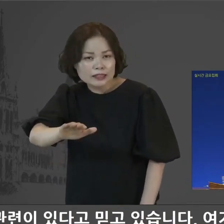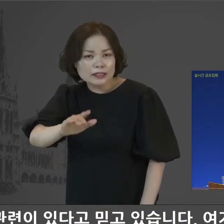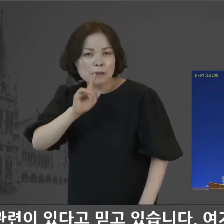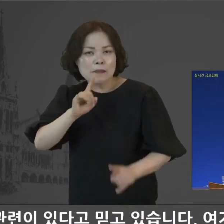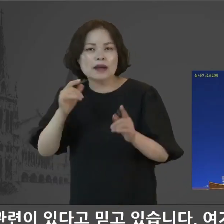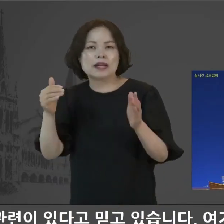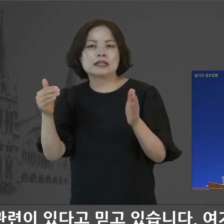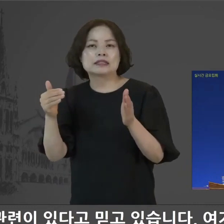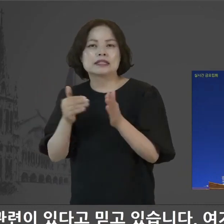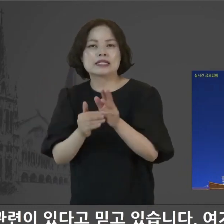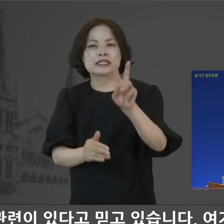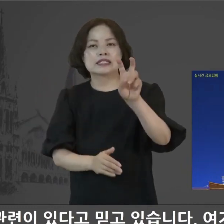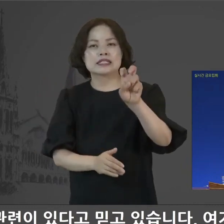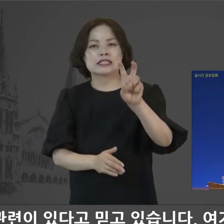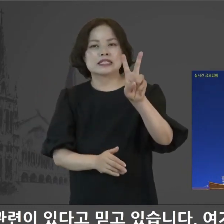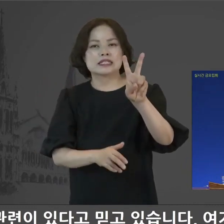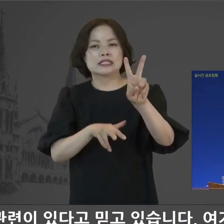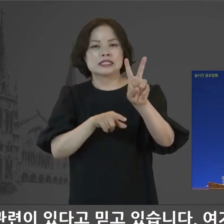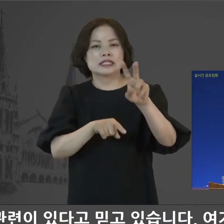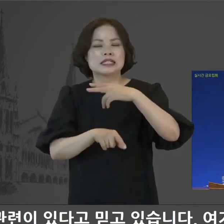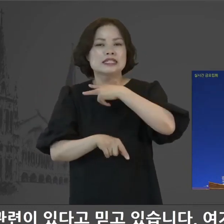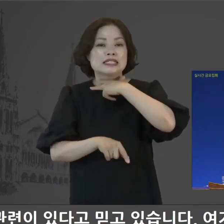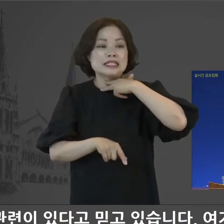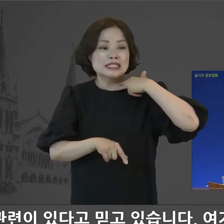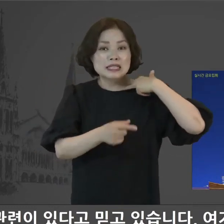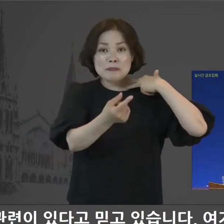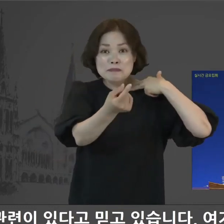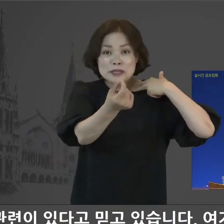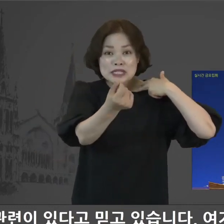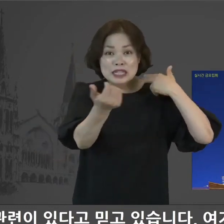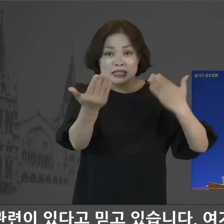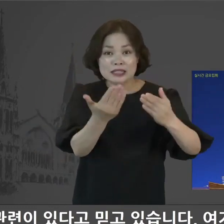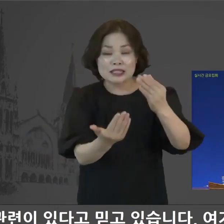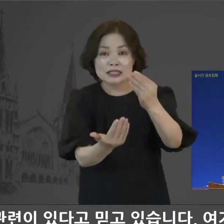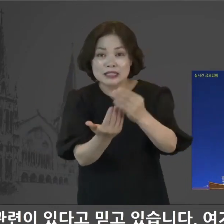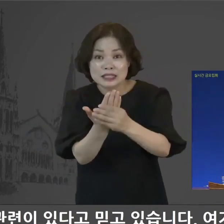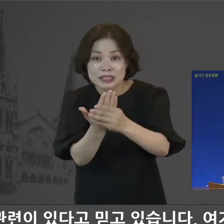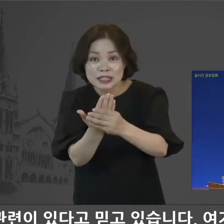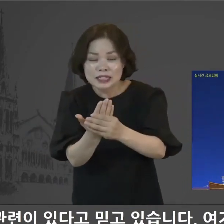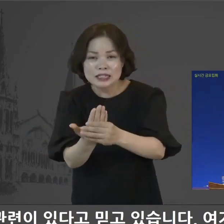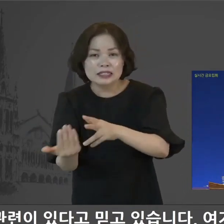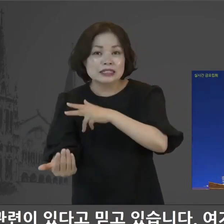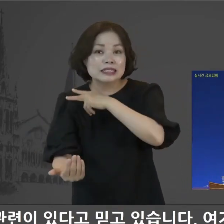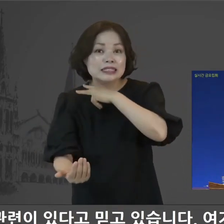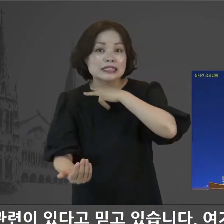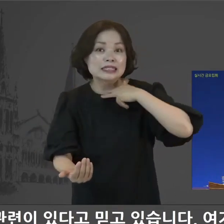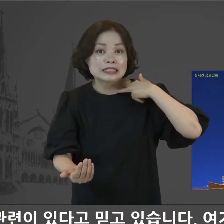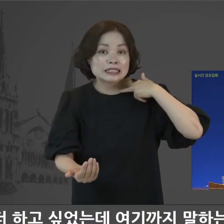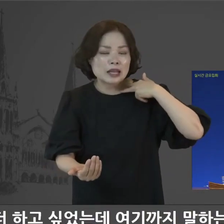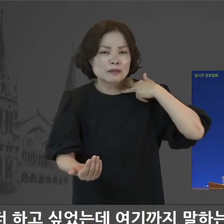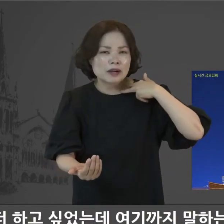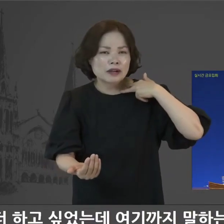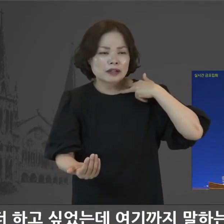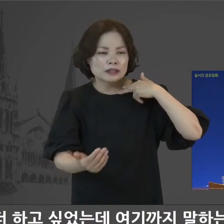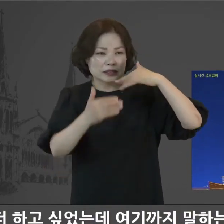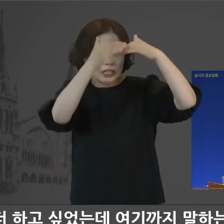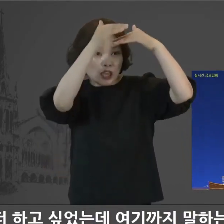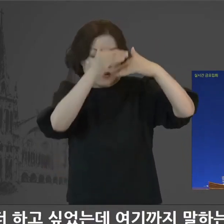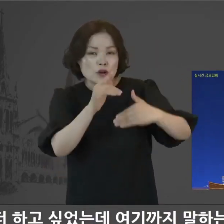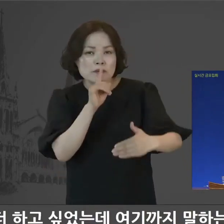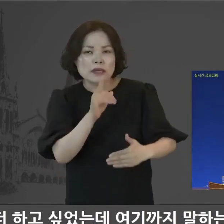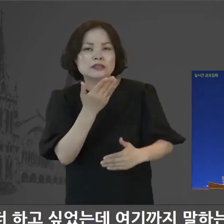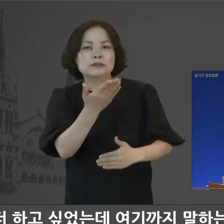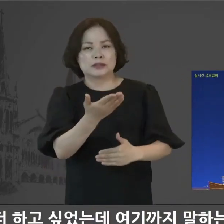말하는 순간 22절에 스데반과 아주 비슷한 일이 생깁니다. 그래서 제가 스데반 이야기를 쭉 살펴본 거예요.